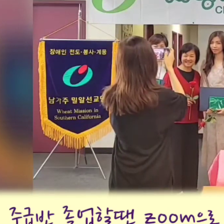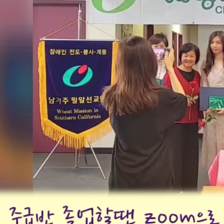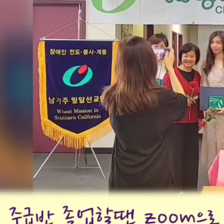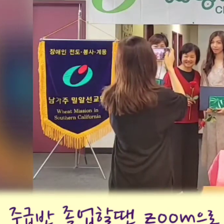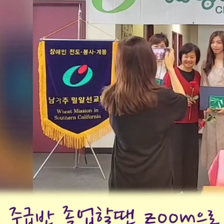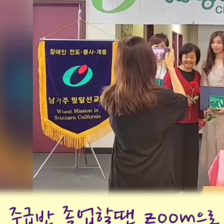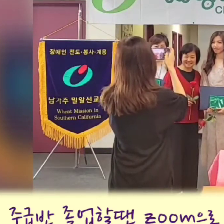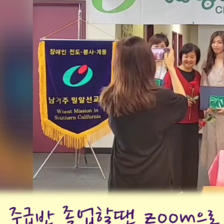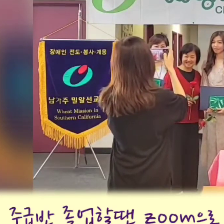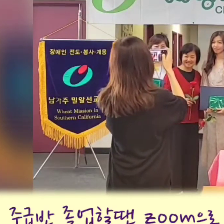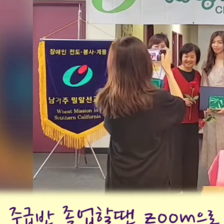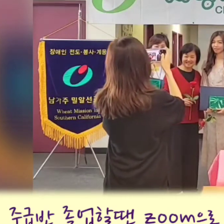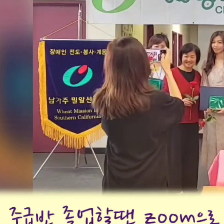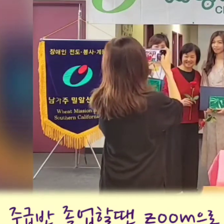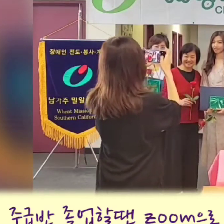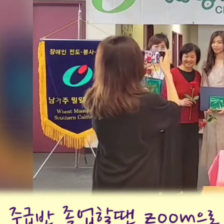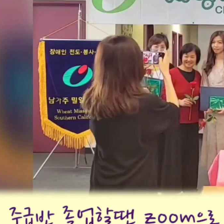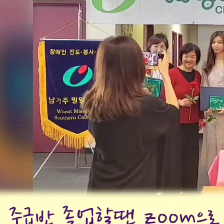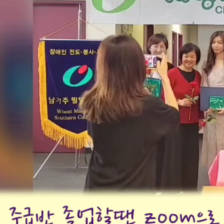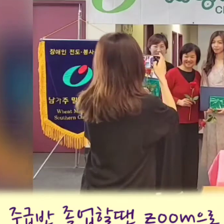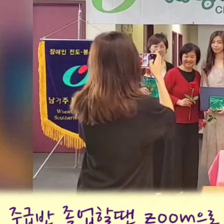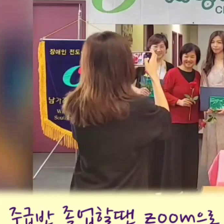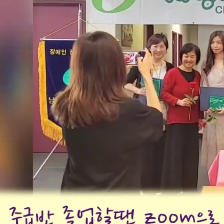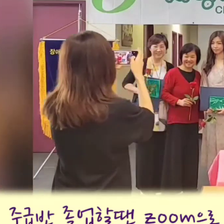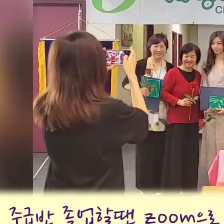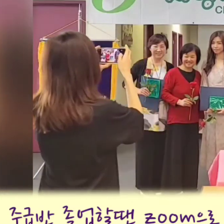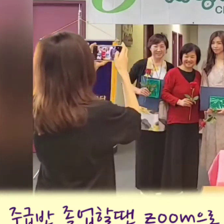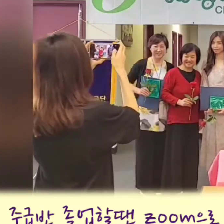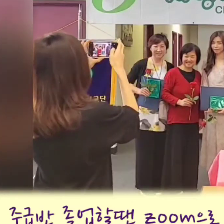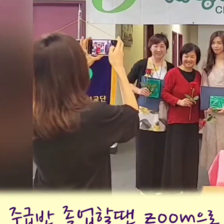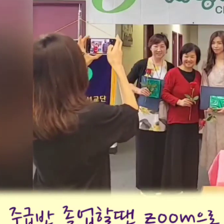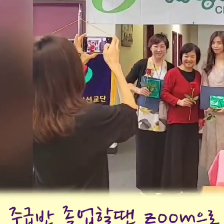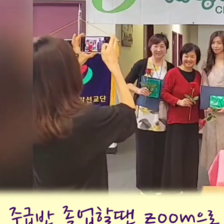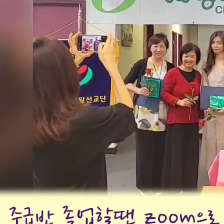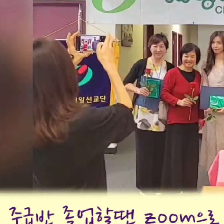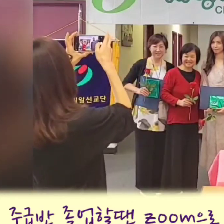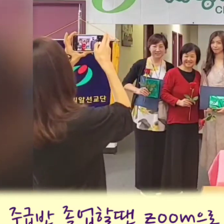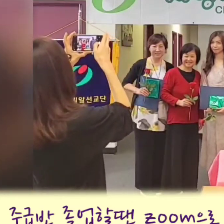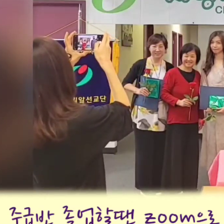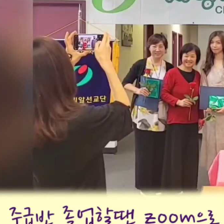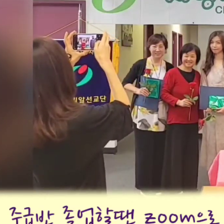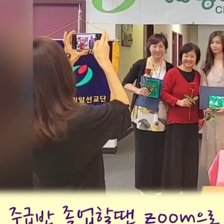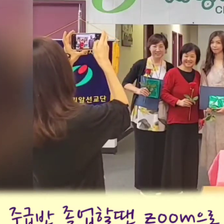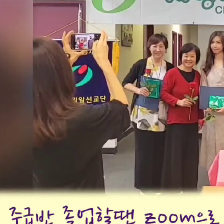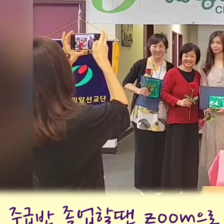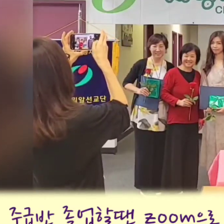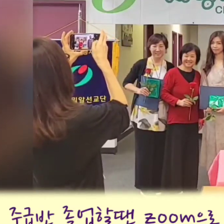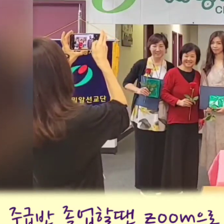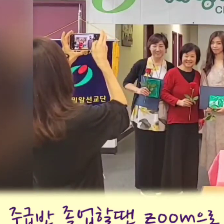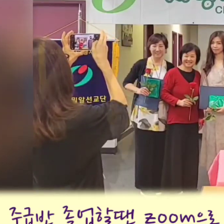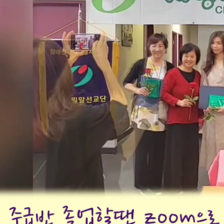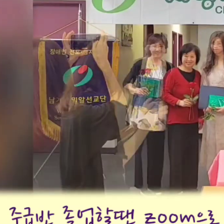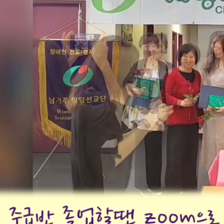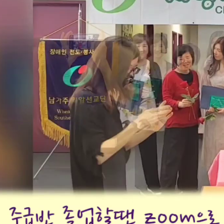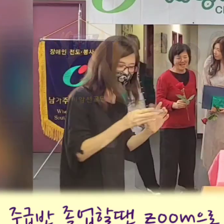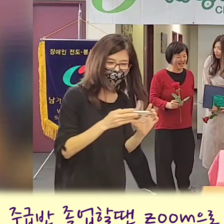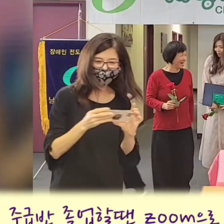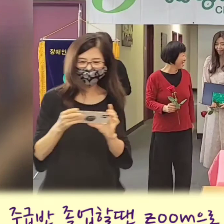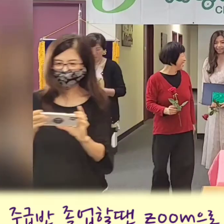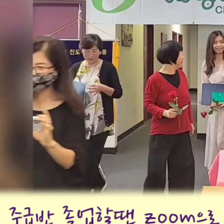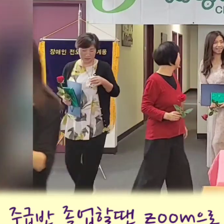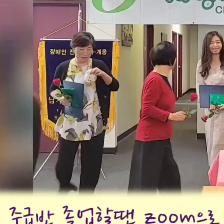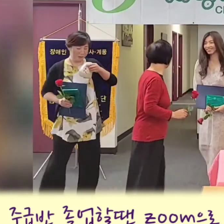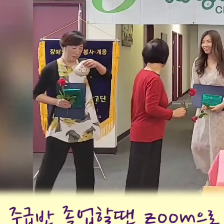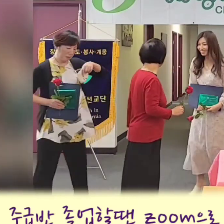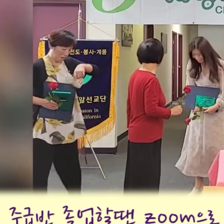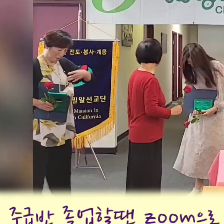작년에 중급반 졸업할 때는 비대면으로 줌으로 해서 이런 느낌이 없었는데, 이번에는 조금